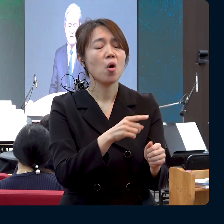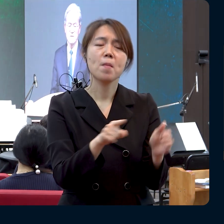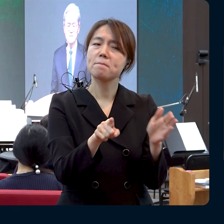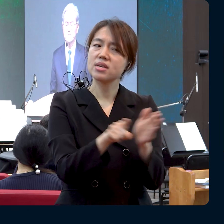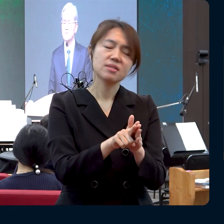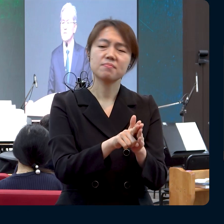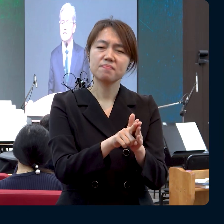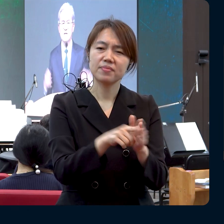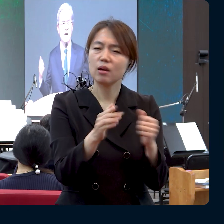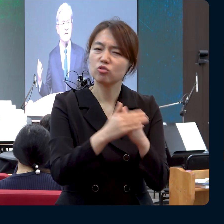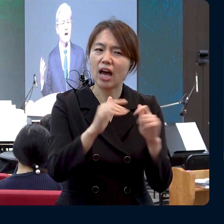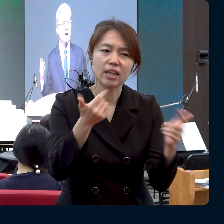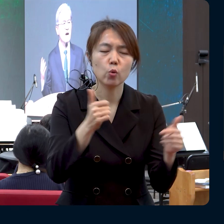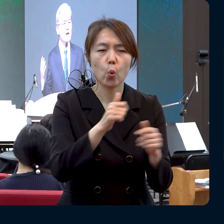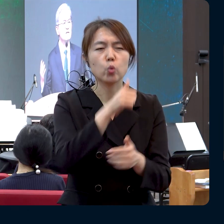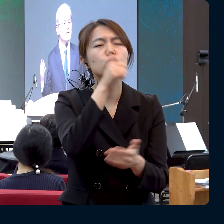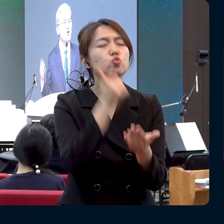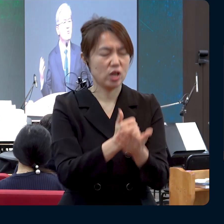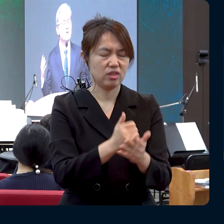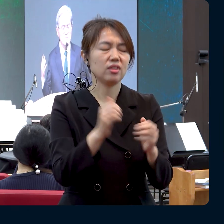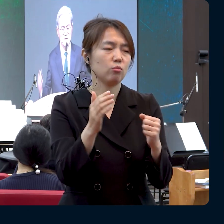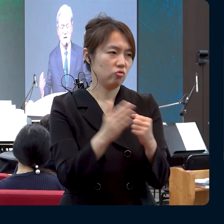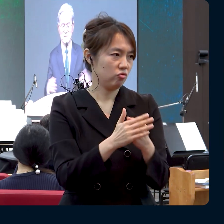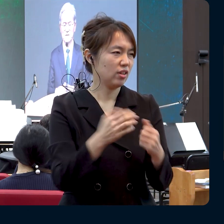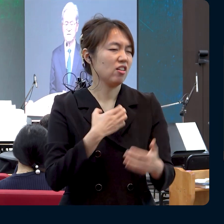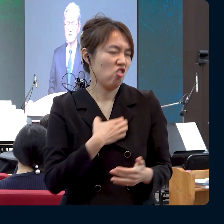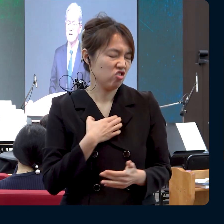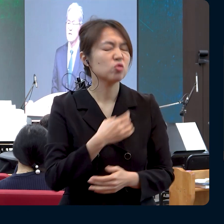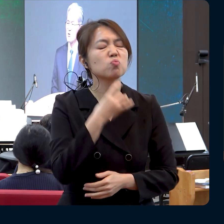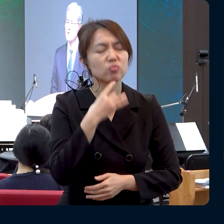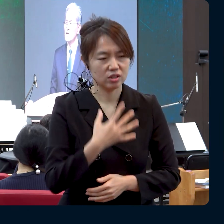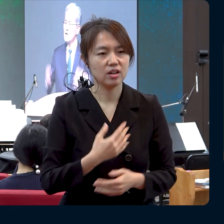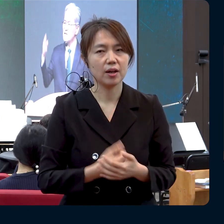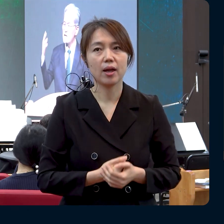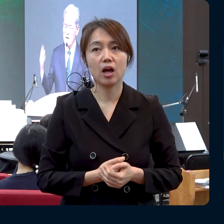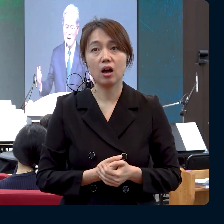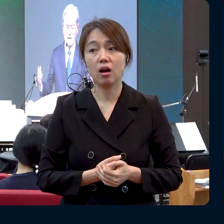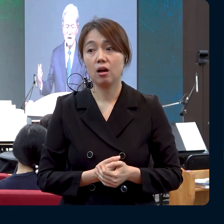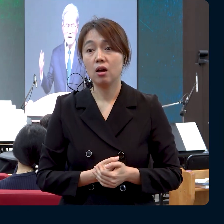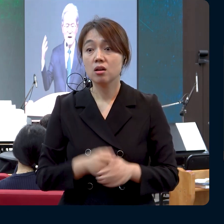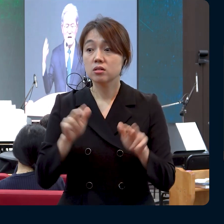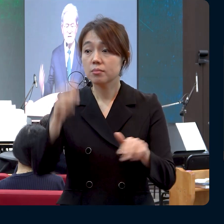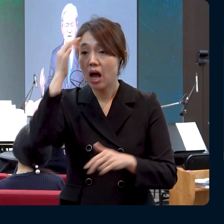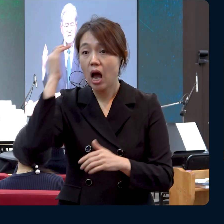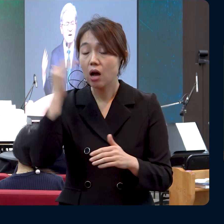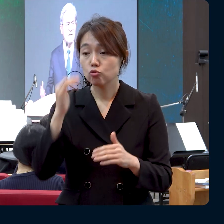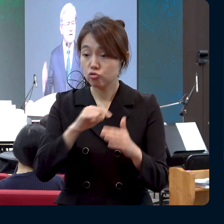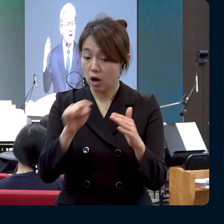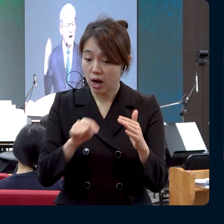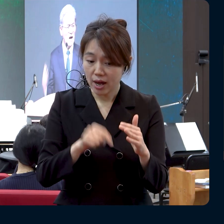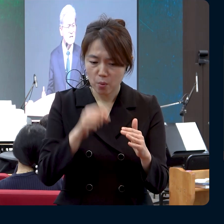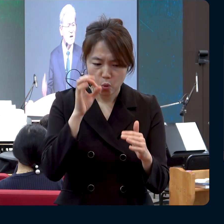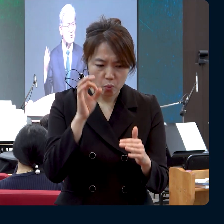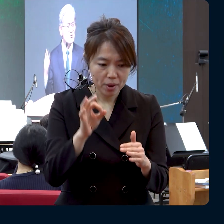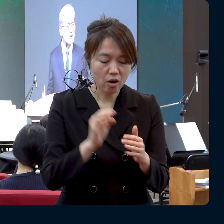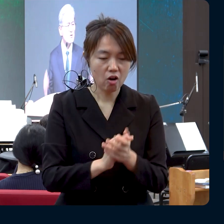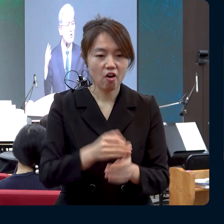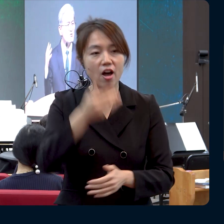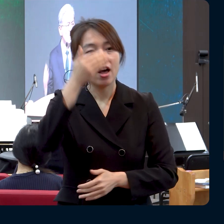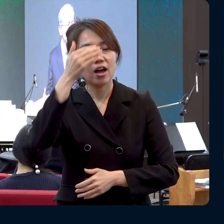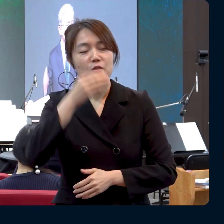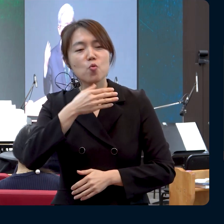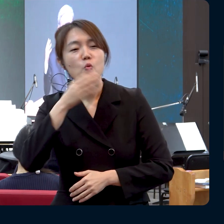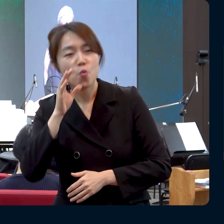지금 이 시대는 이 세대 간의 갈등이 너무 큽니다. 자, 그런데 이렇게 세대 간의 갈등이 크게 된 가장